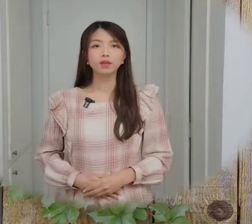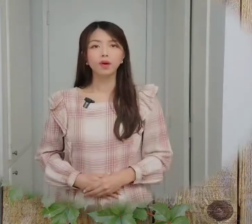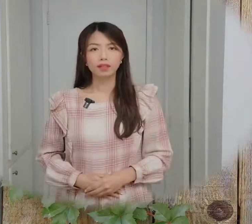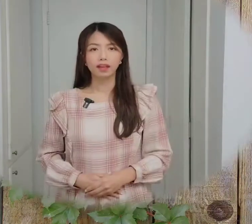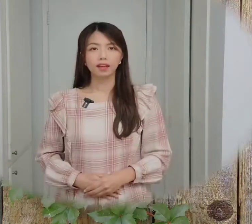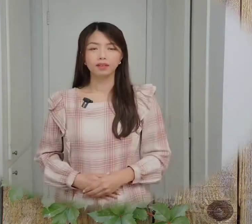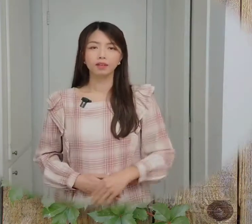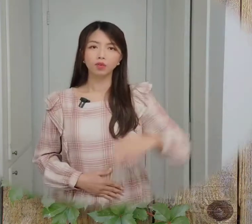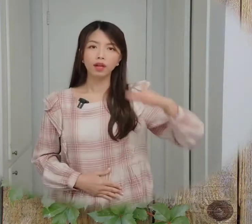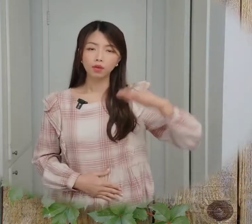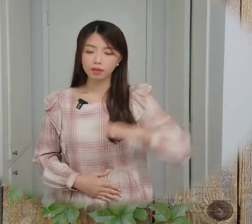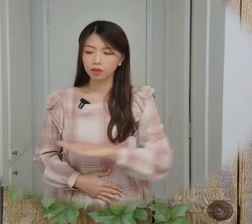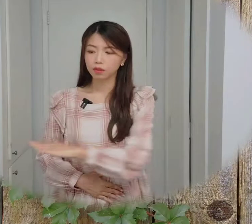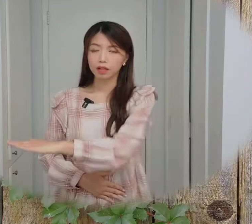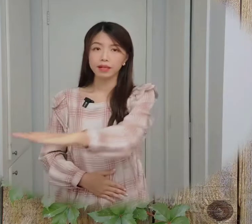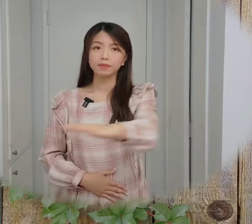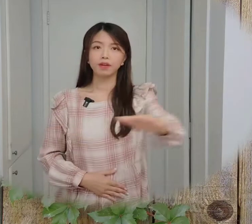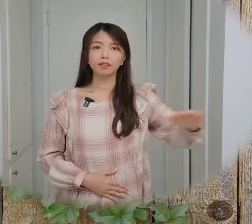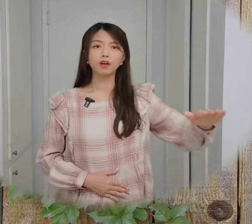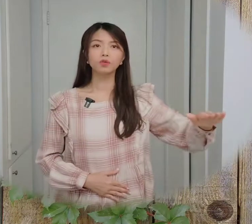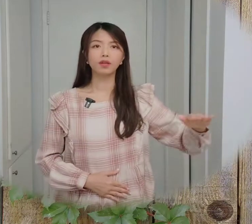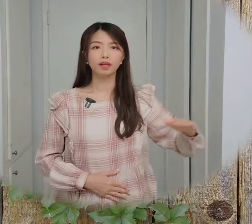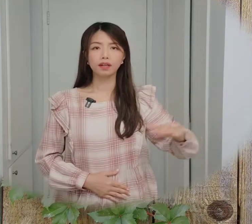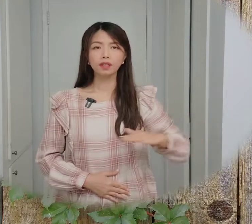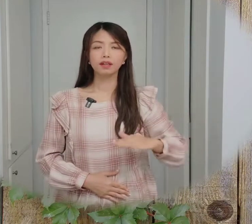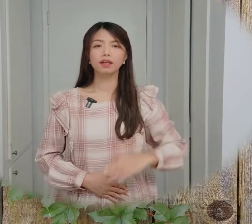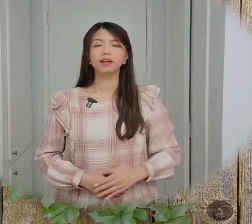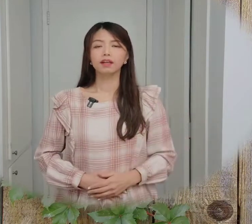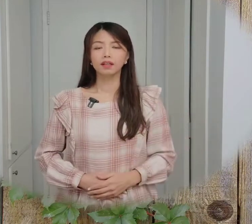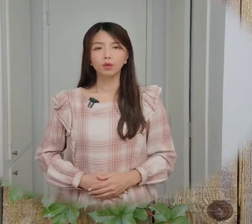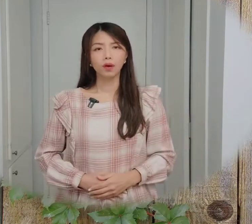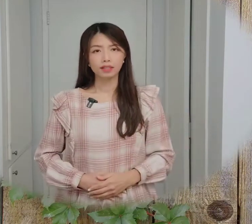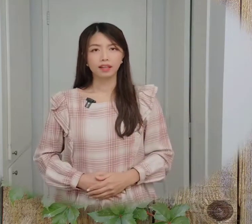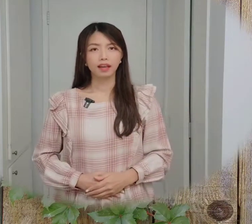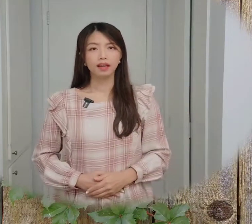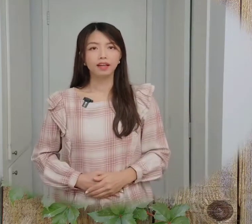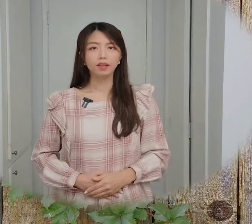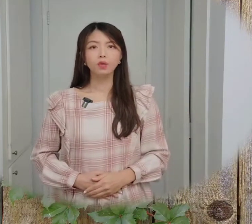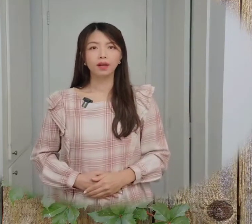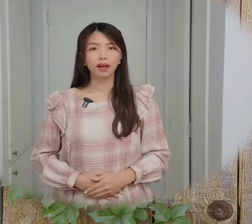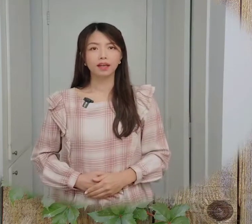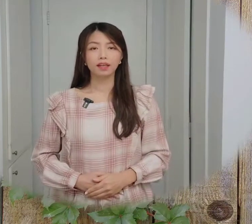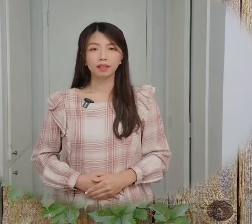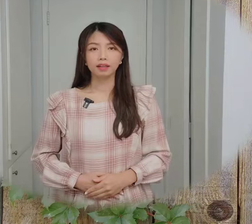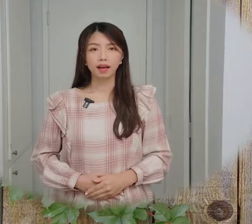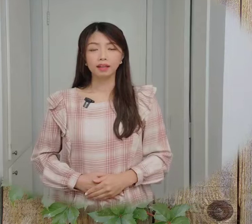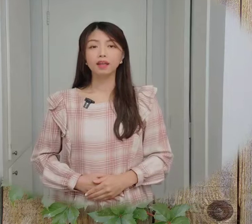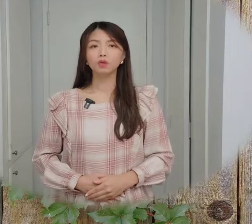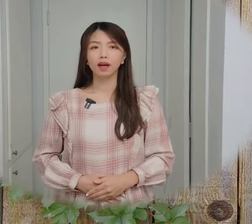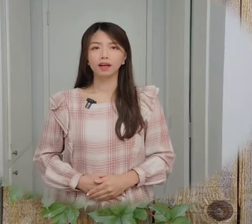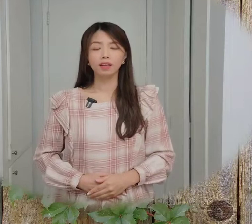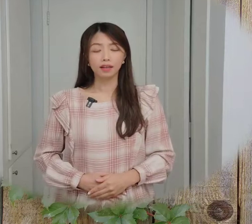우리를 인도하시네. 우리라고 한 뜻의 수어는 아까 말씀드렸죠. 우리를 인도하시네. 인도하다,